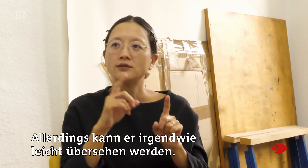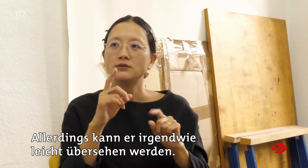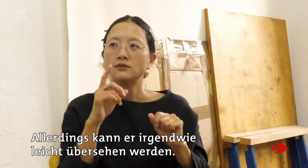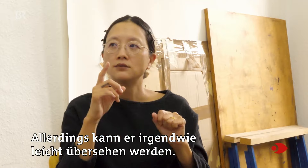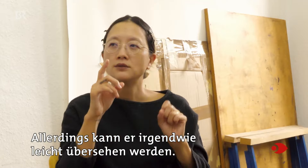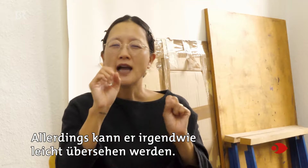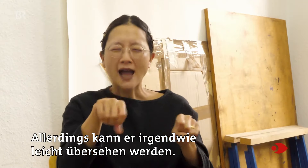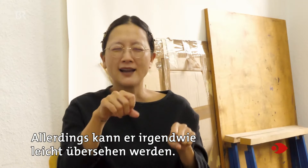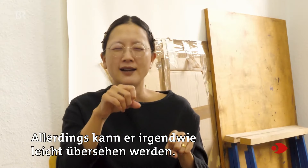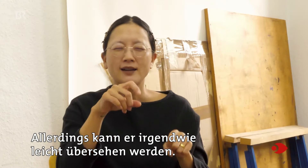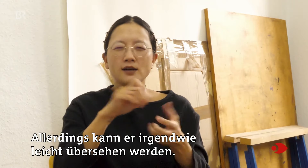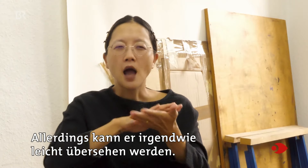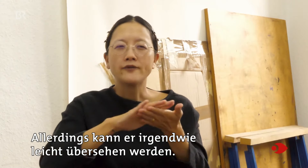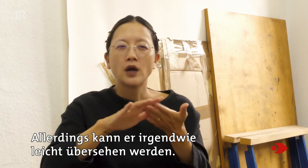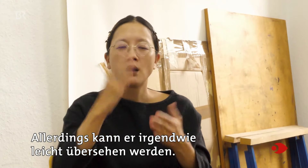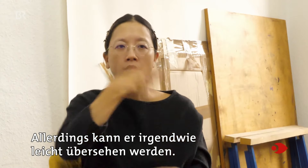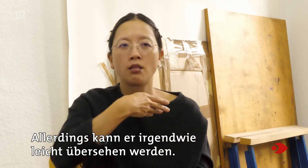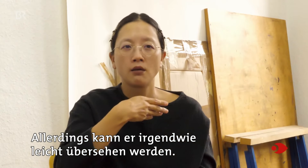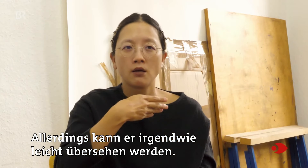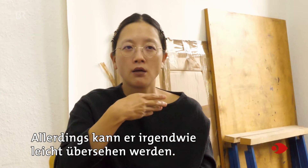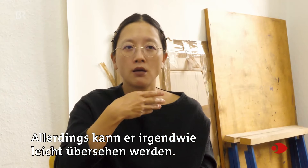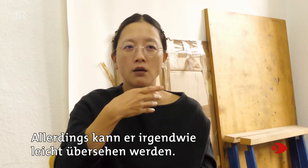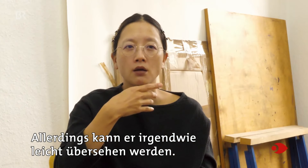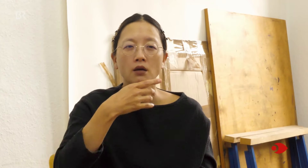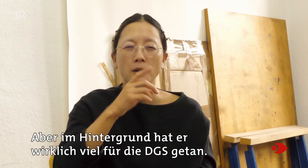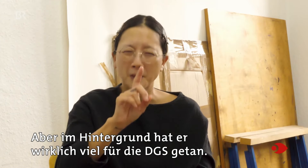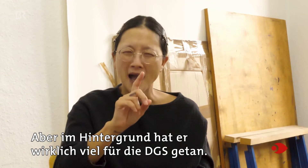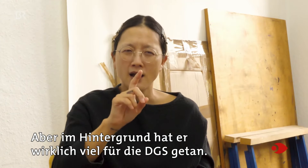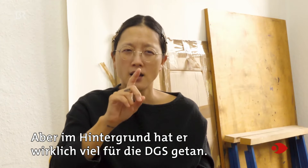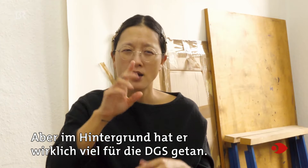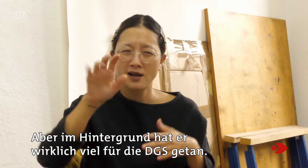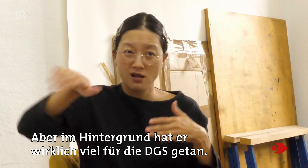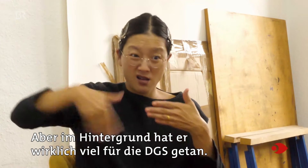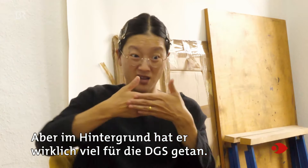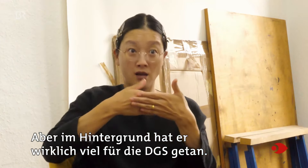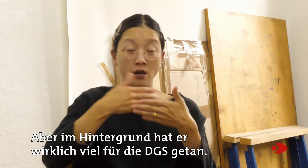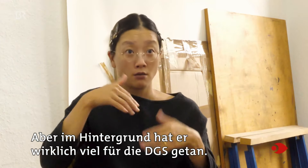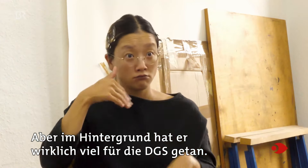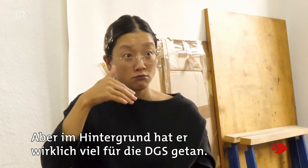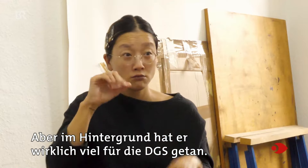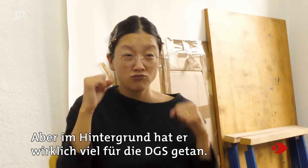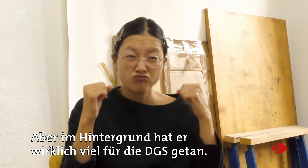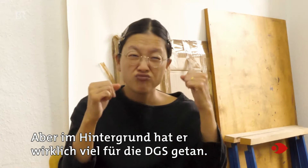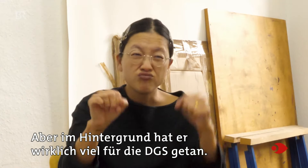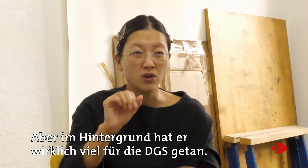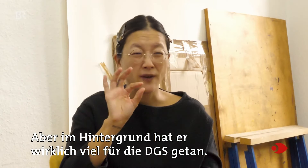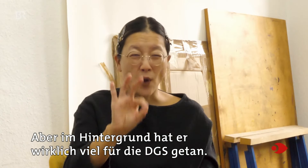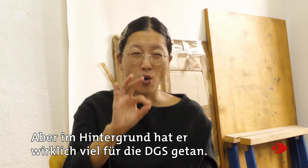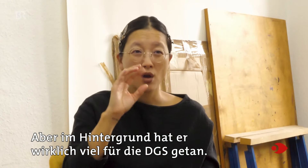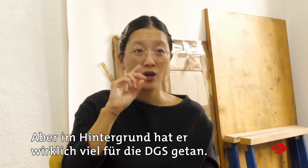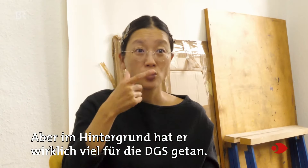Allerdings kann er irgendwie leicht übersehen werden. Aber im Hintergrund hat er wirklich viel für die DGS getan.